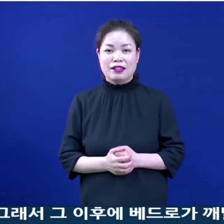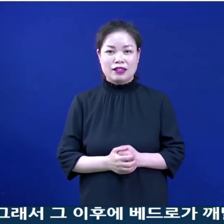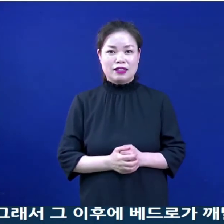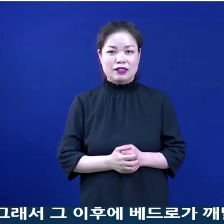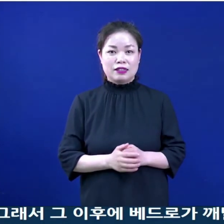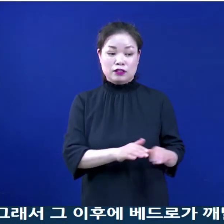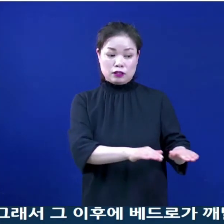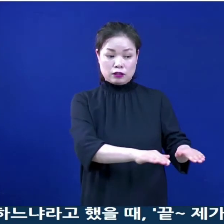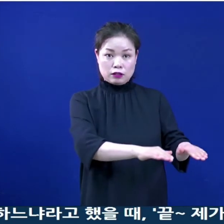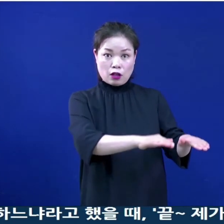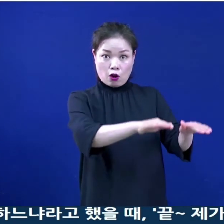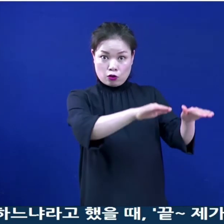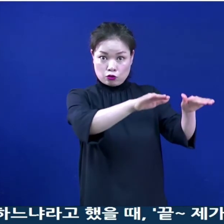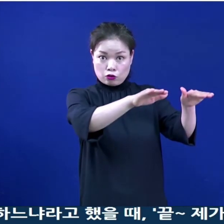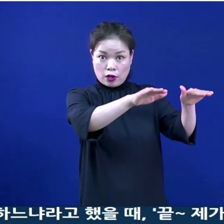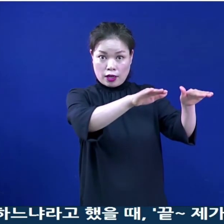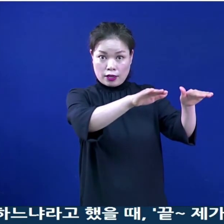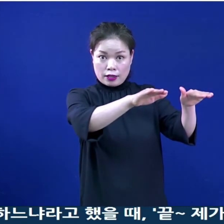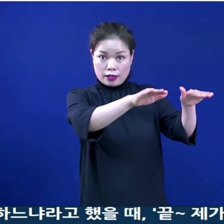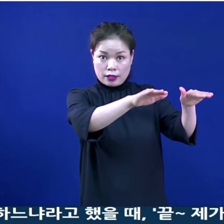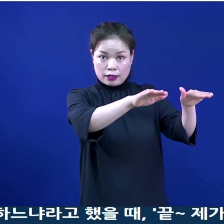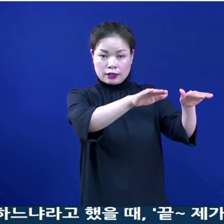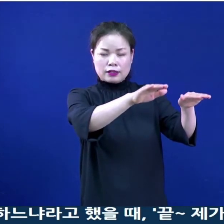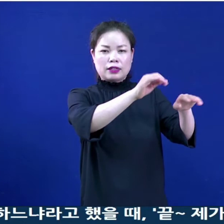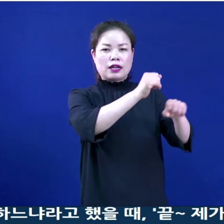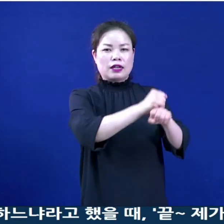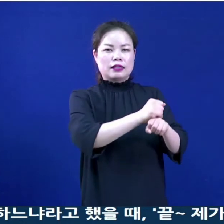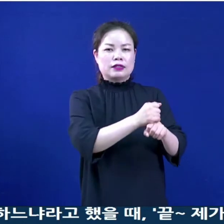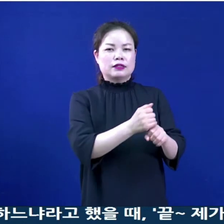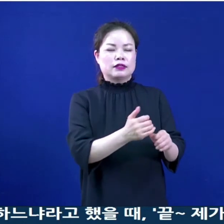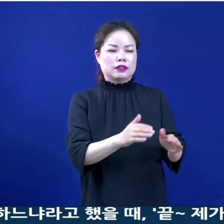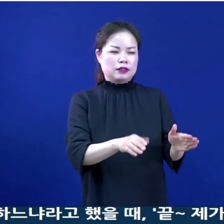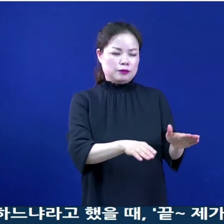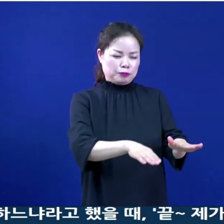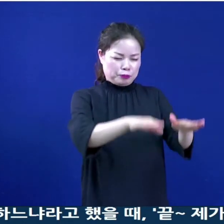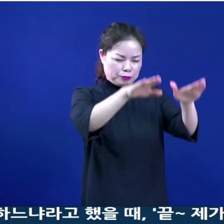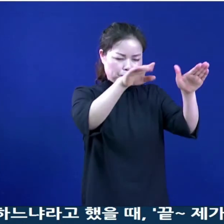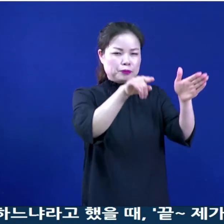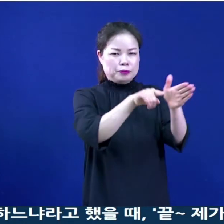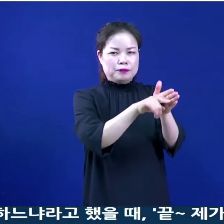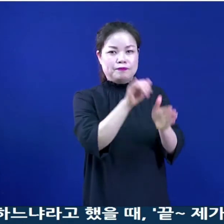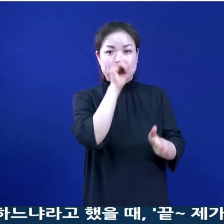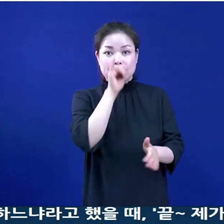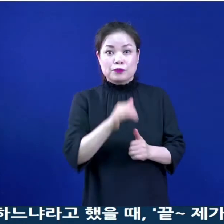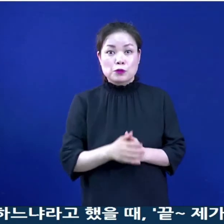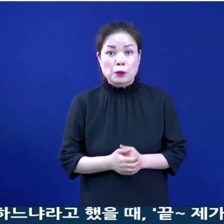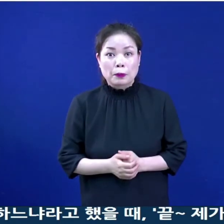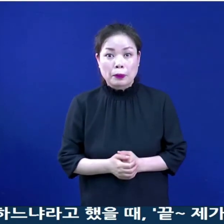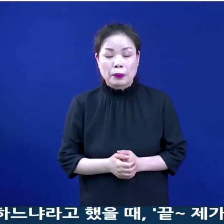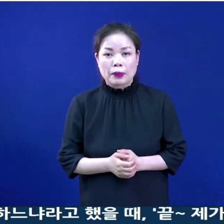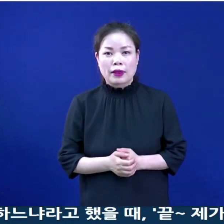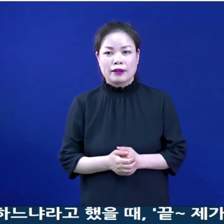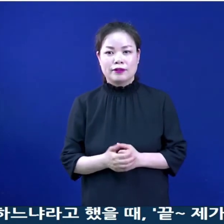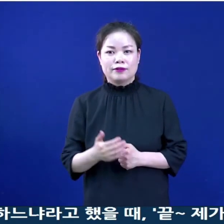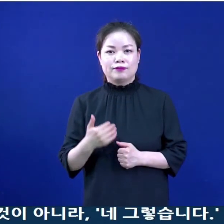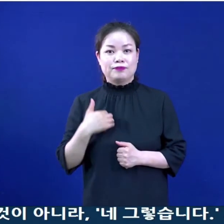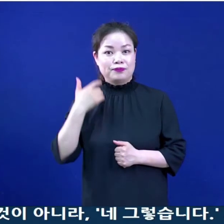라는 성숙한 자리에까지 베드로가 나갈 수 있었던 것이죠.